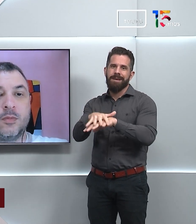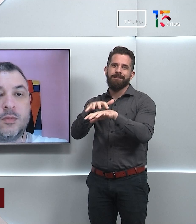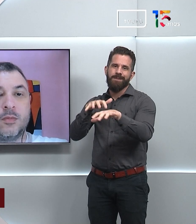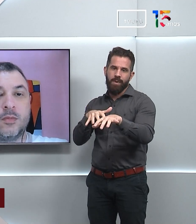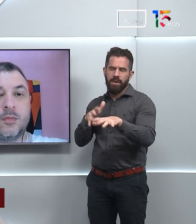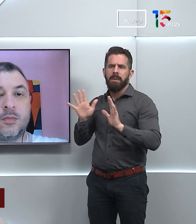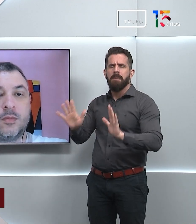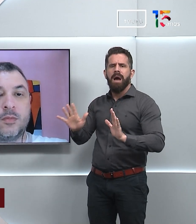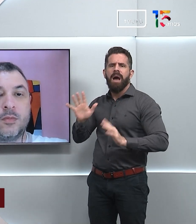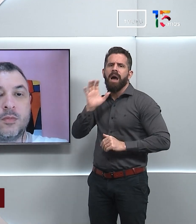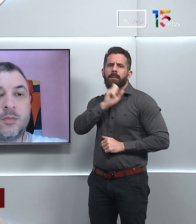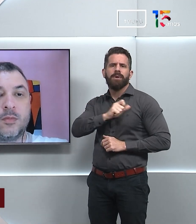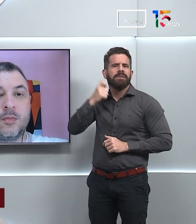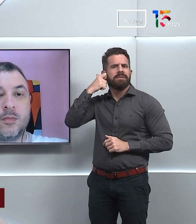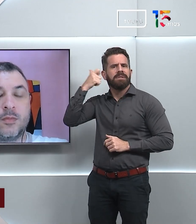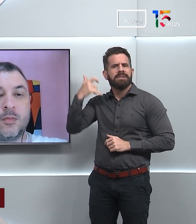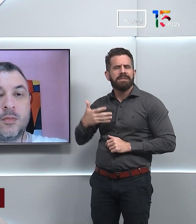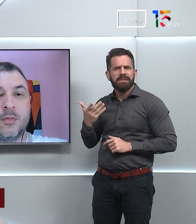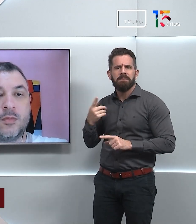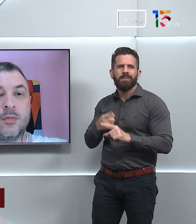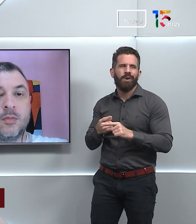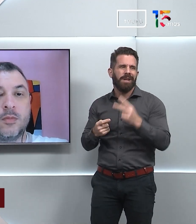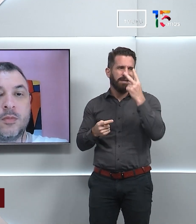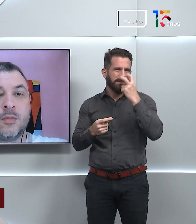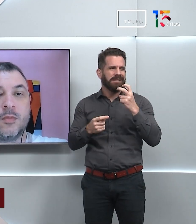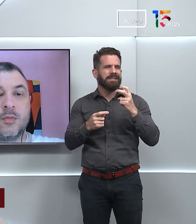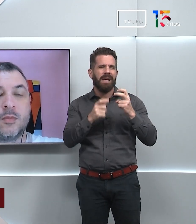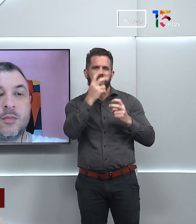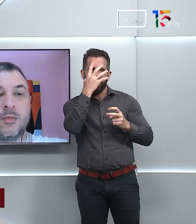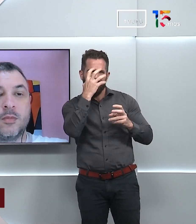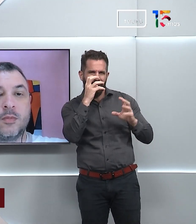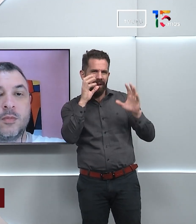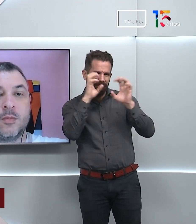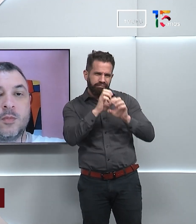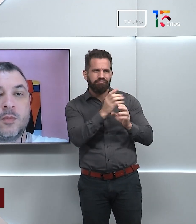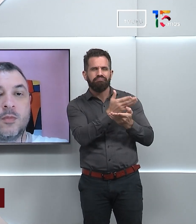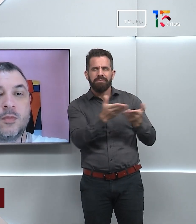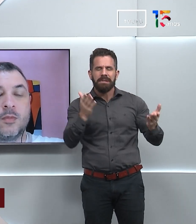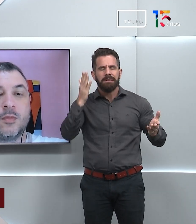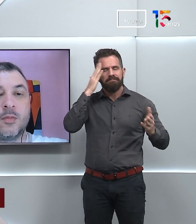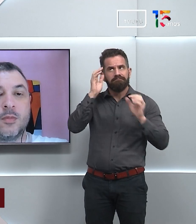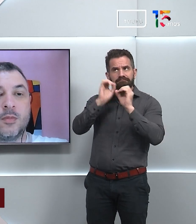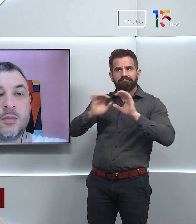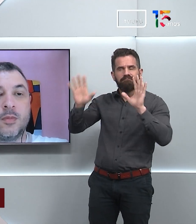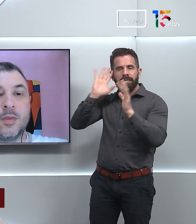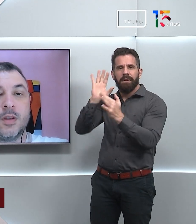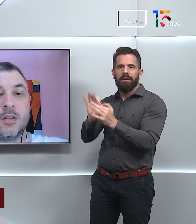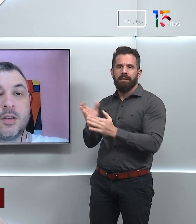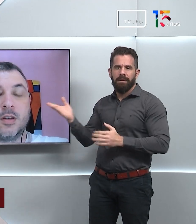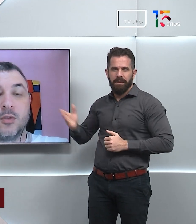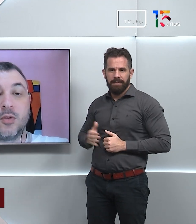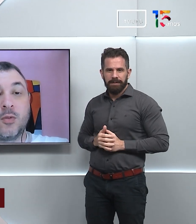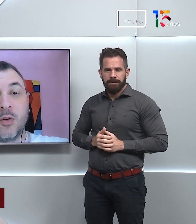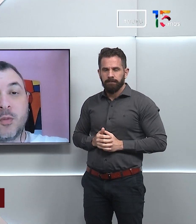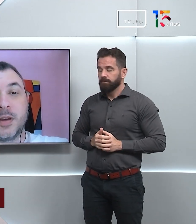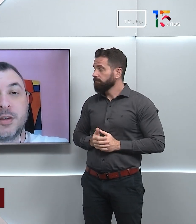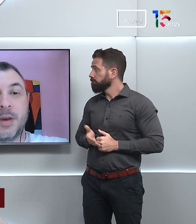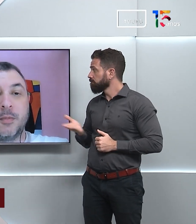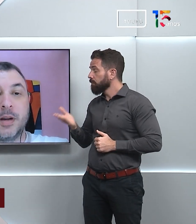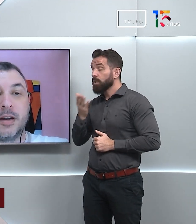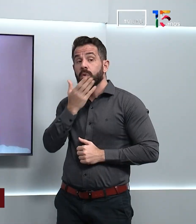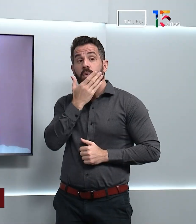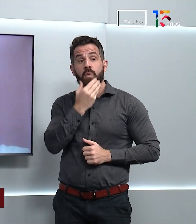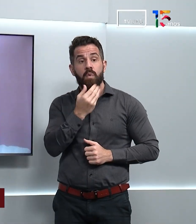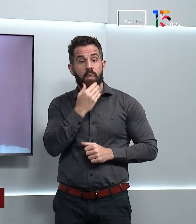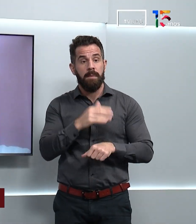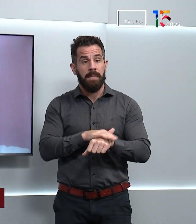faça uma descrição física bem rápida para que o nosso público cego de baixa visão possa saber quem o senhor é. Sim, eu sou um homem de